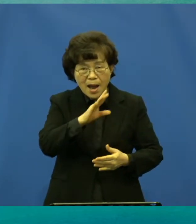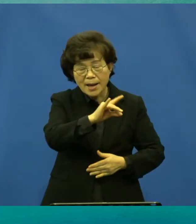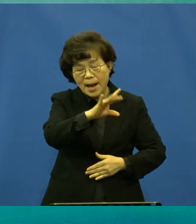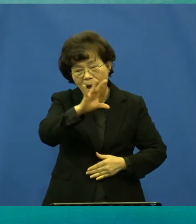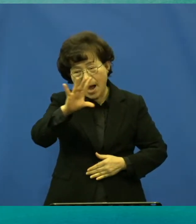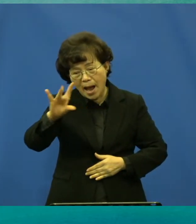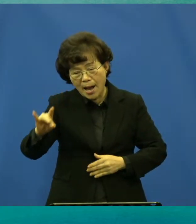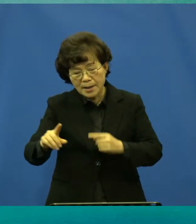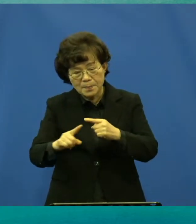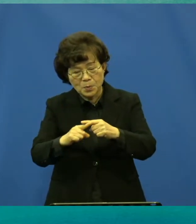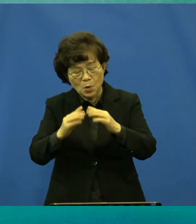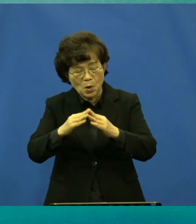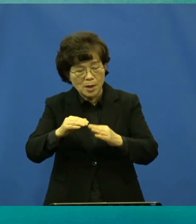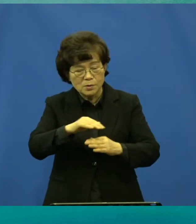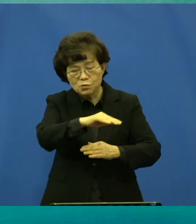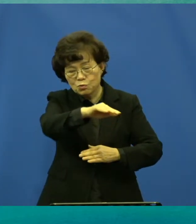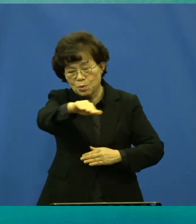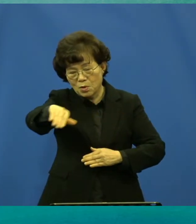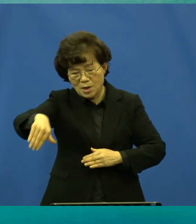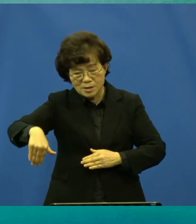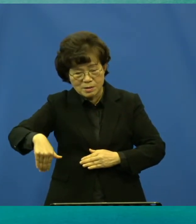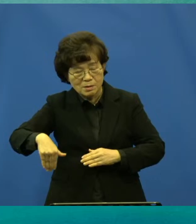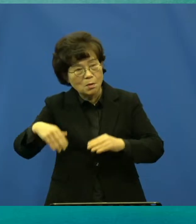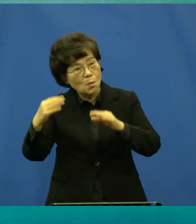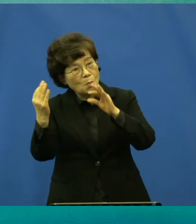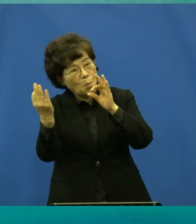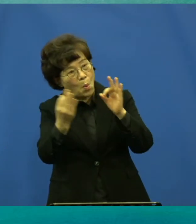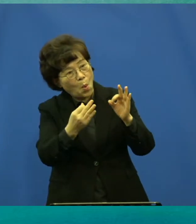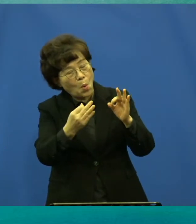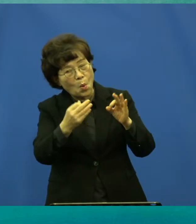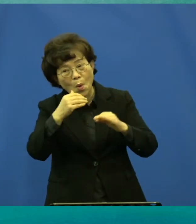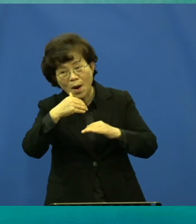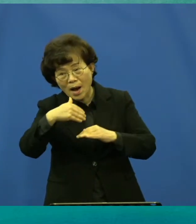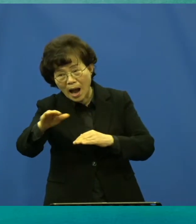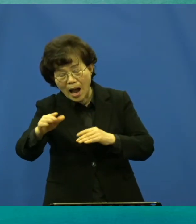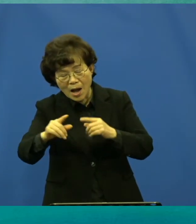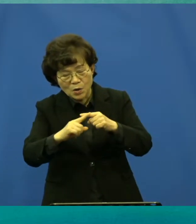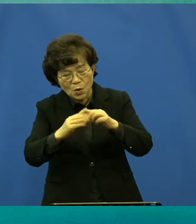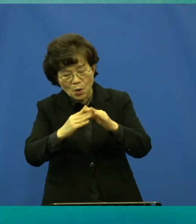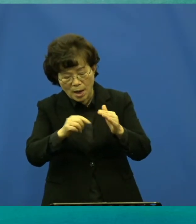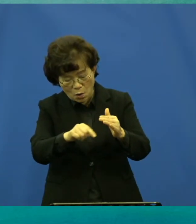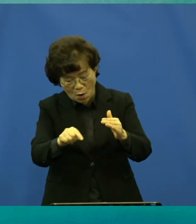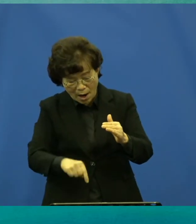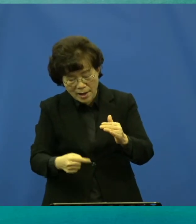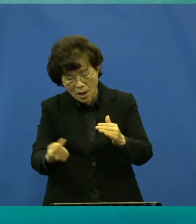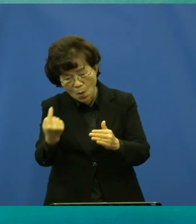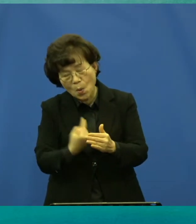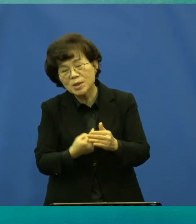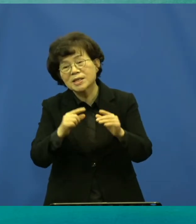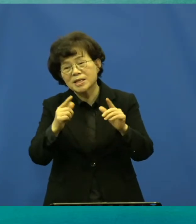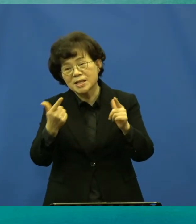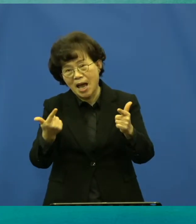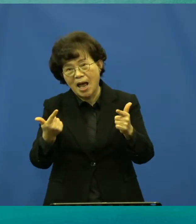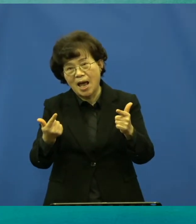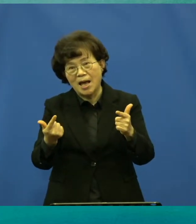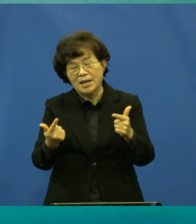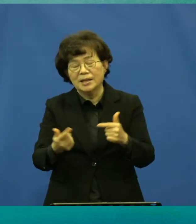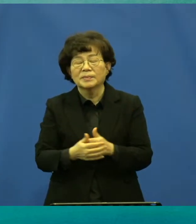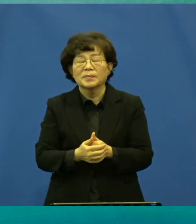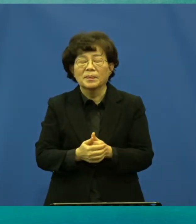주변에 와서 슬쩍 건물을 보고 지나갑니다. 들어오지는 않습니다. 일종의